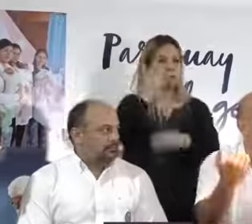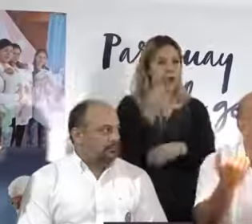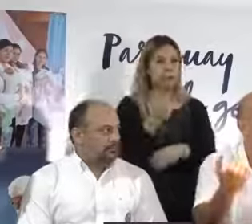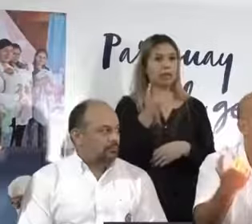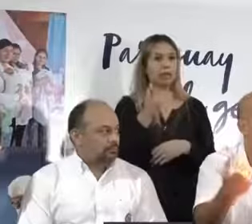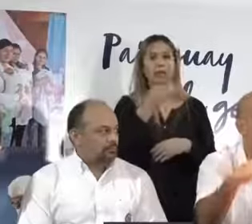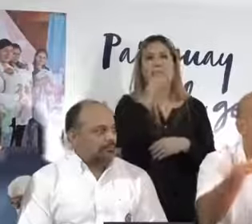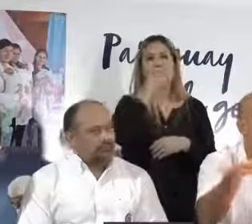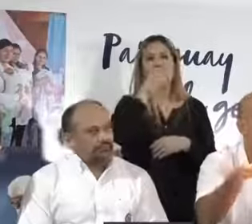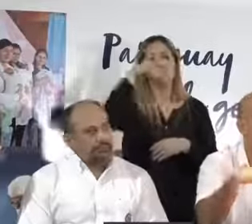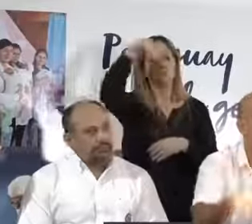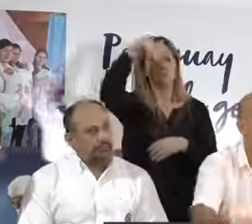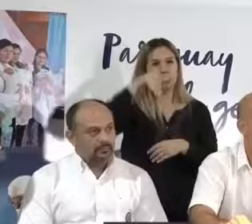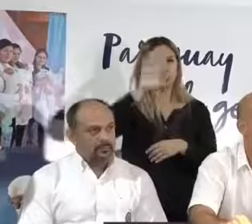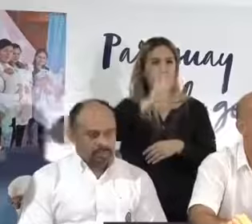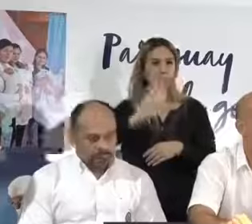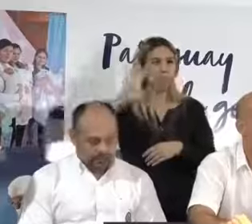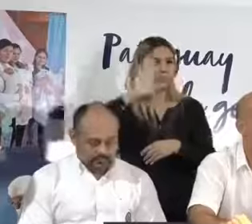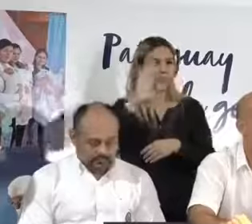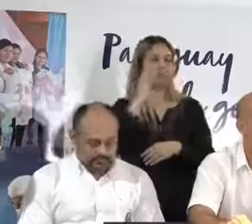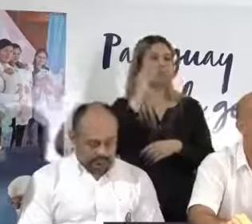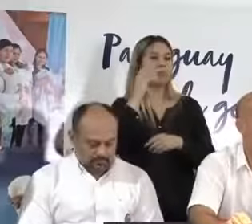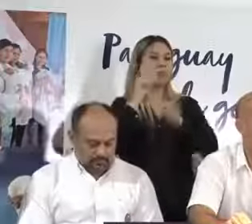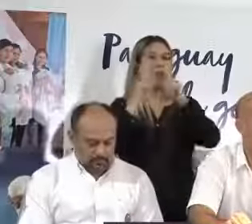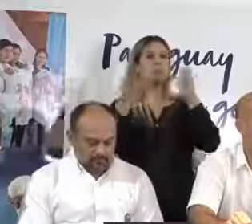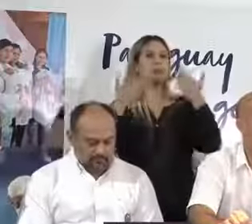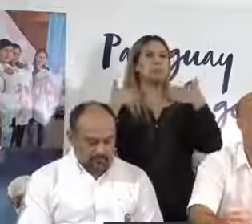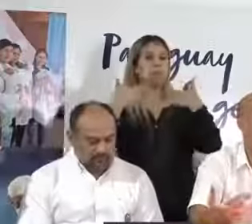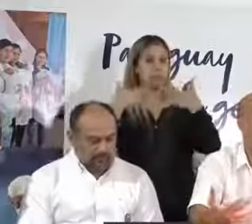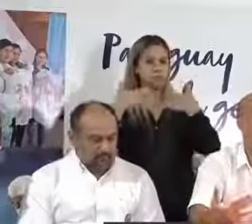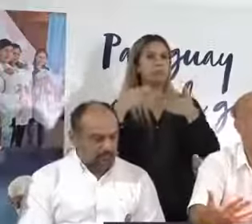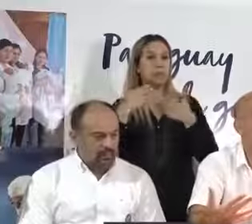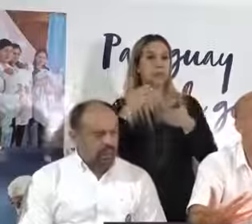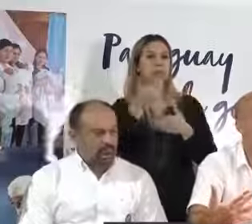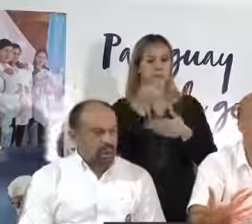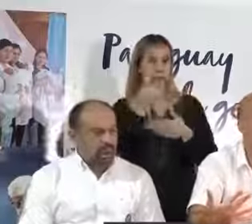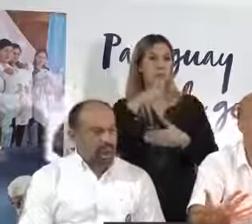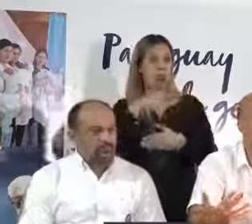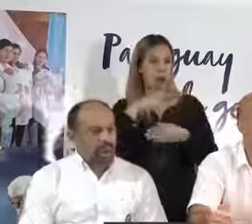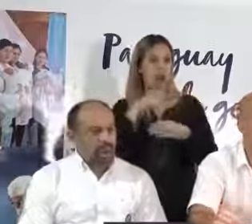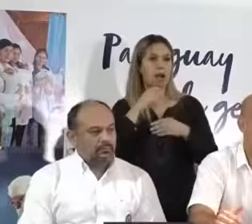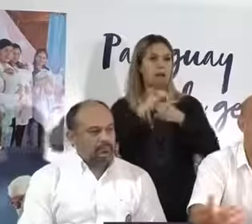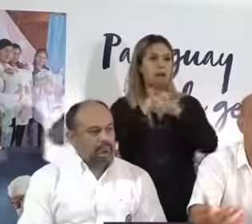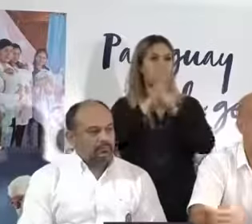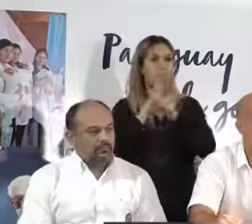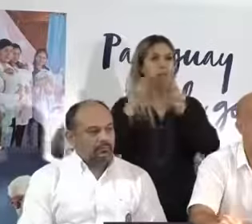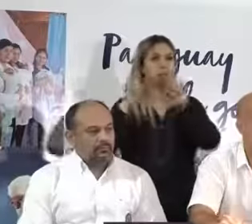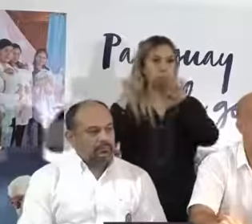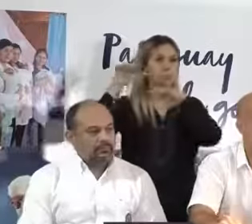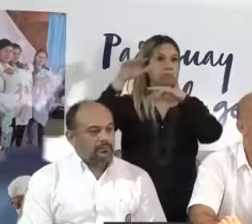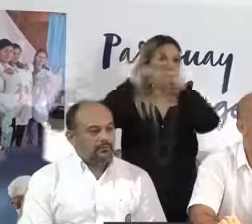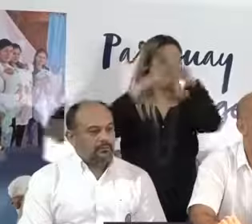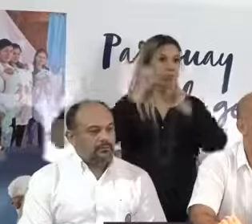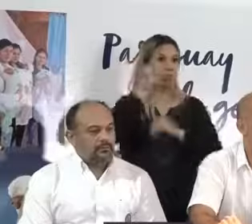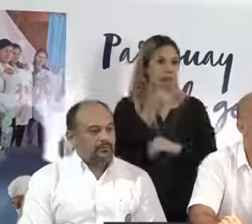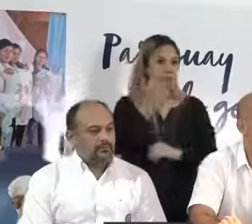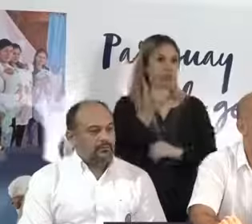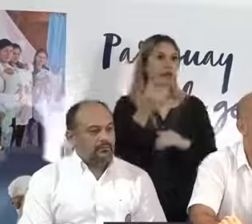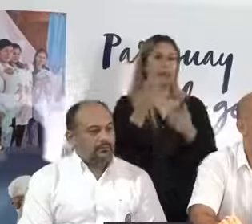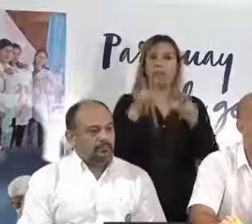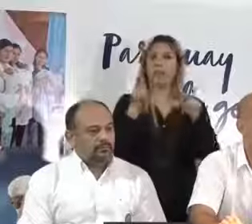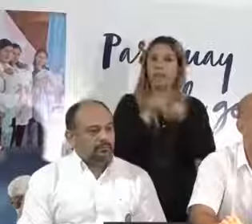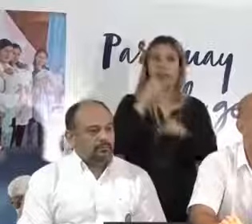en el hemisferio sur, es decir, en estación de verano, donde hay una circulación menor, pero no deja de